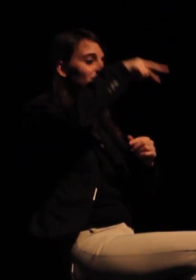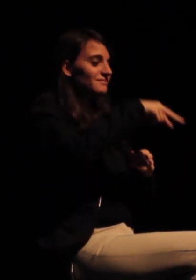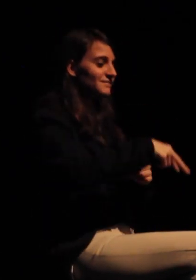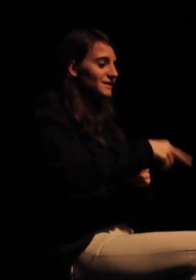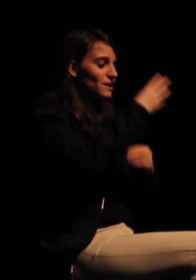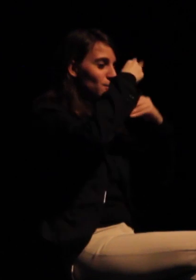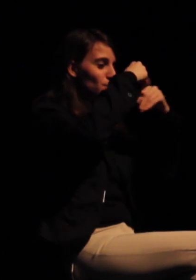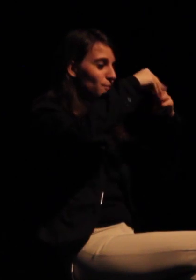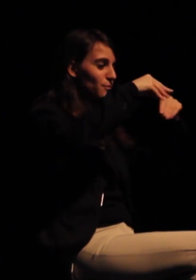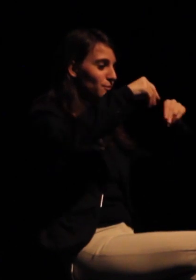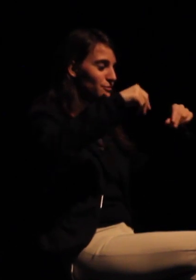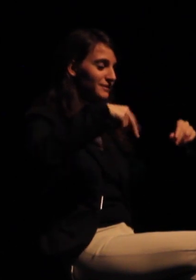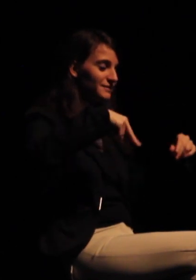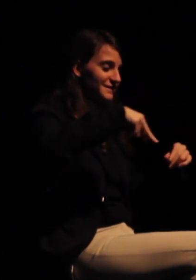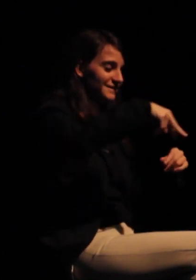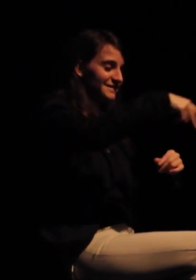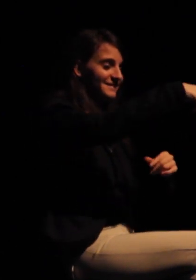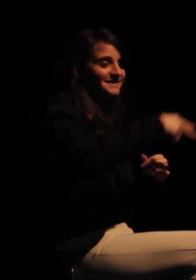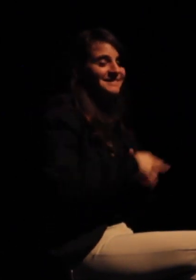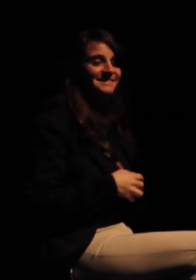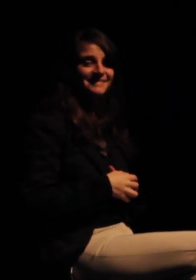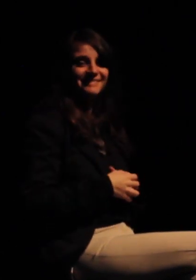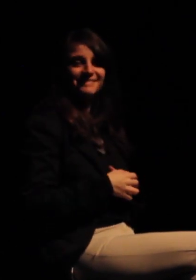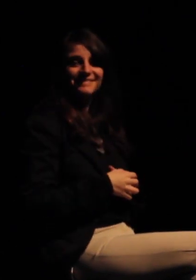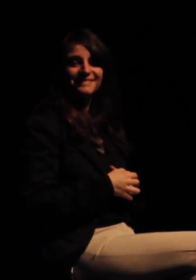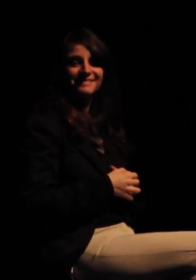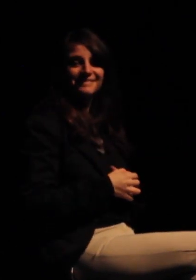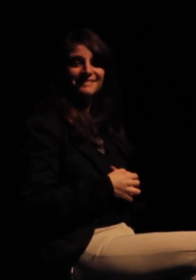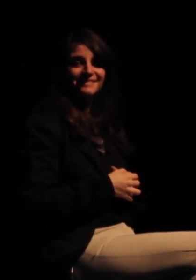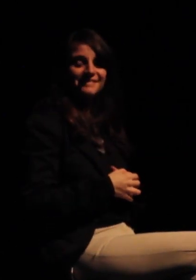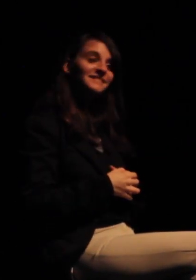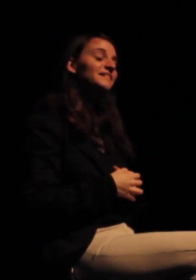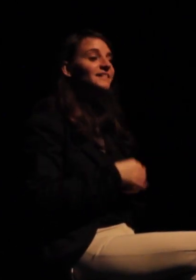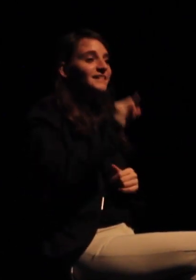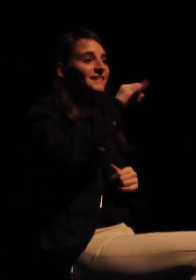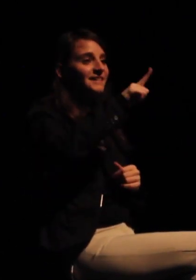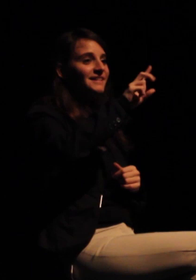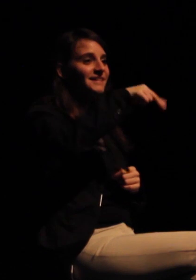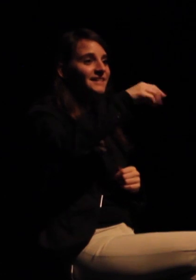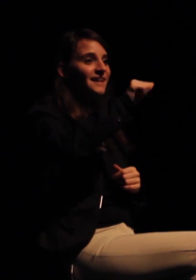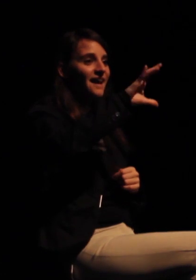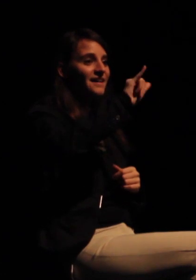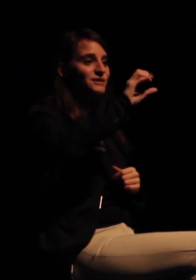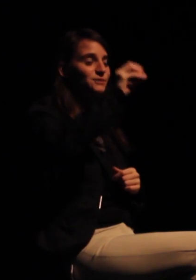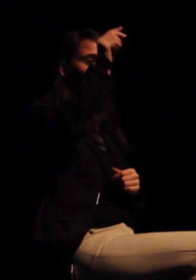lá para baixo, eles vão pisar em cima de mim. Pronto, alguém vai gritar: oi, Inácio caindo! Inácio está